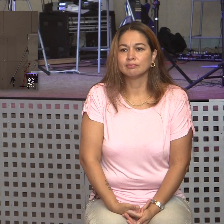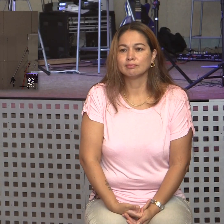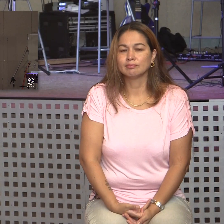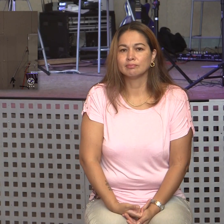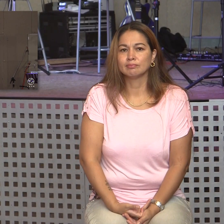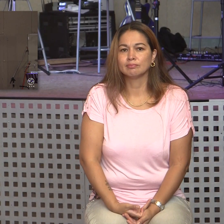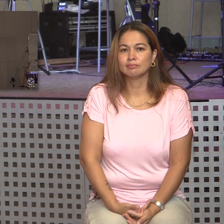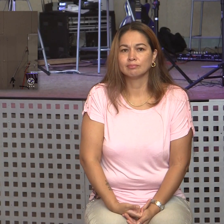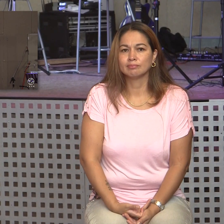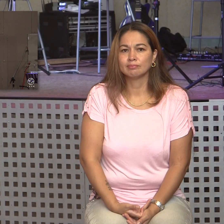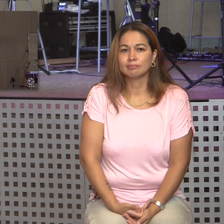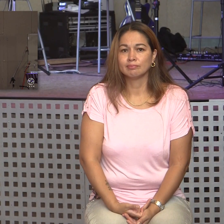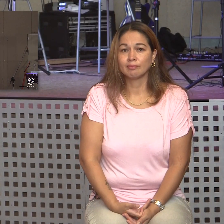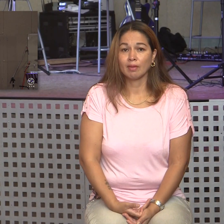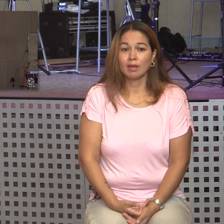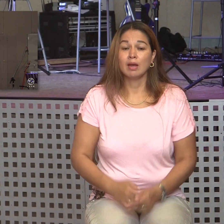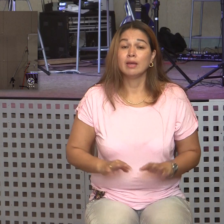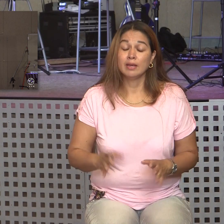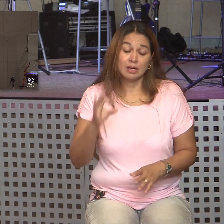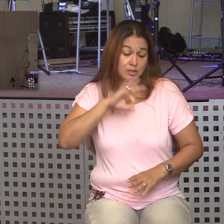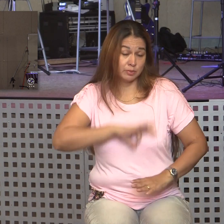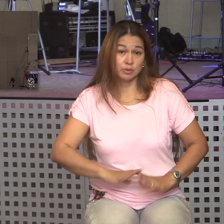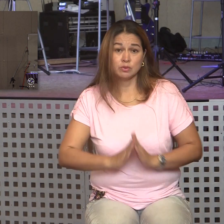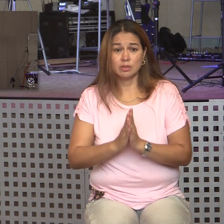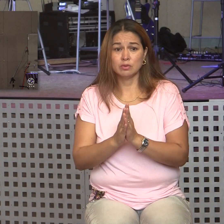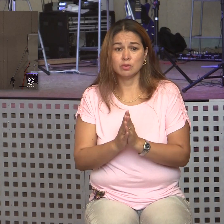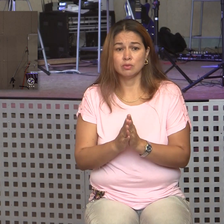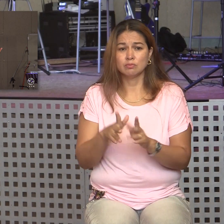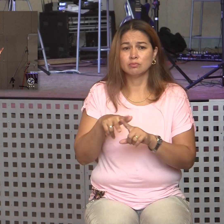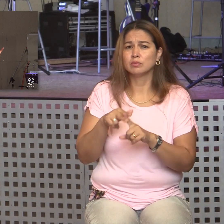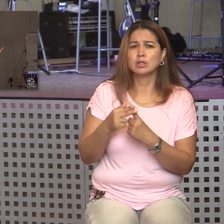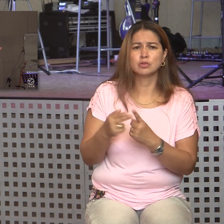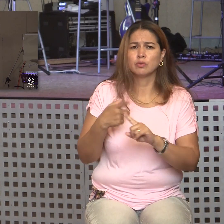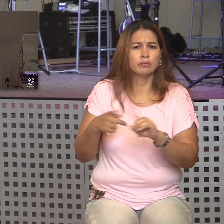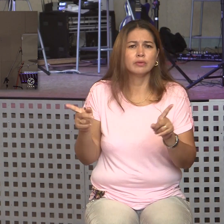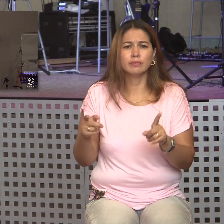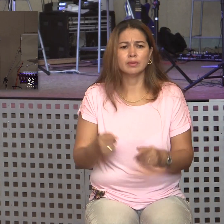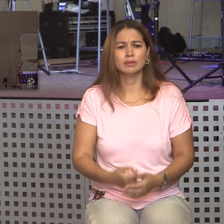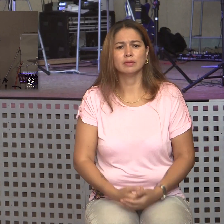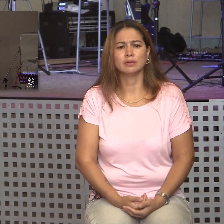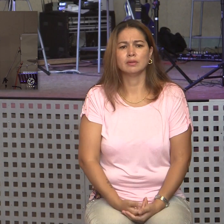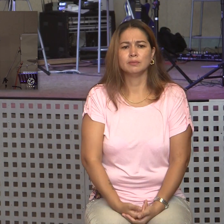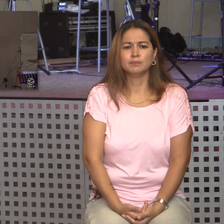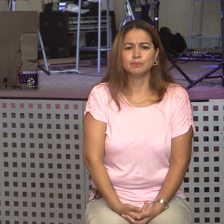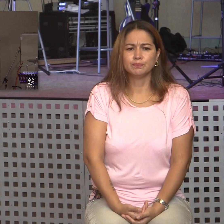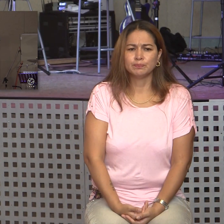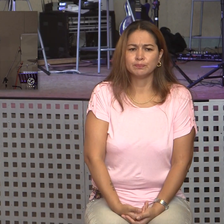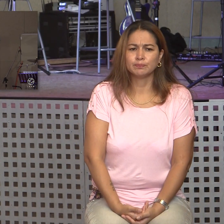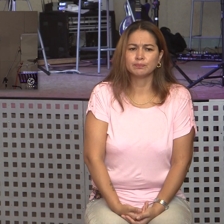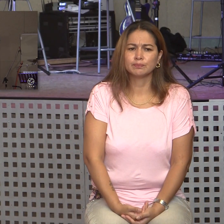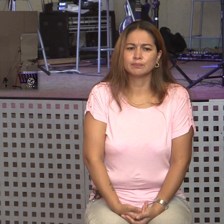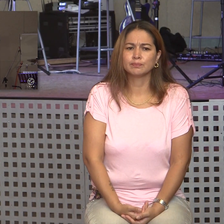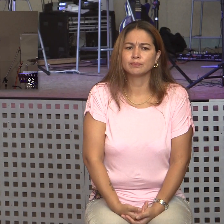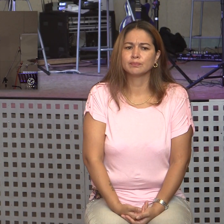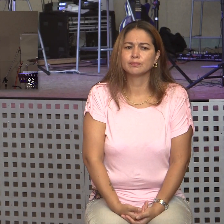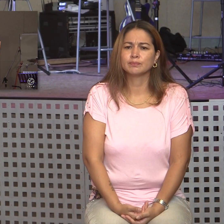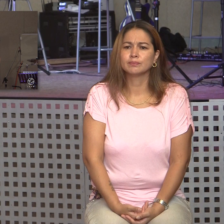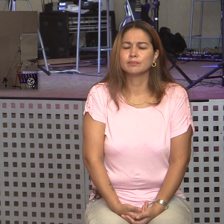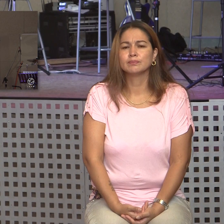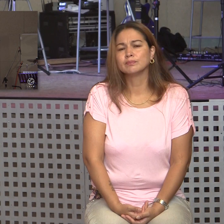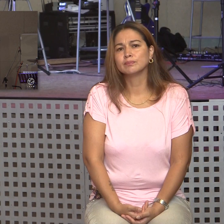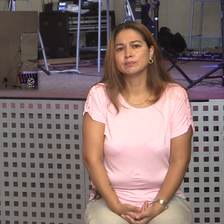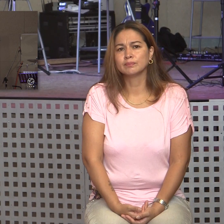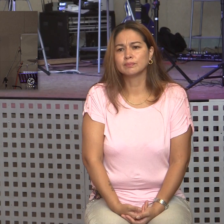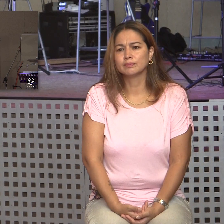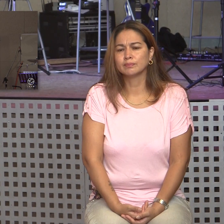más normal que todo eso. Por eso, uno de los principios que he establecido, la herramienta somos nosotros, no